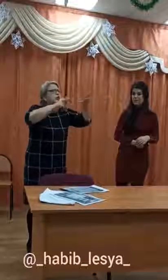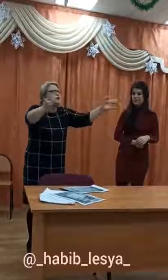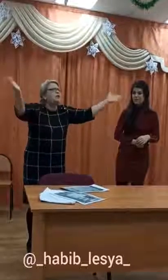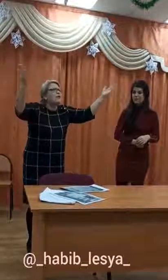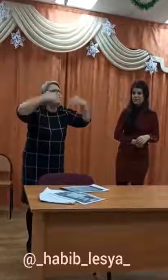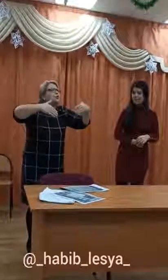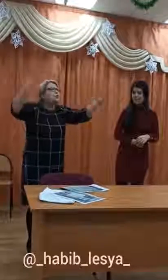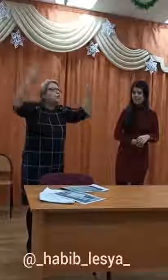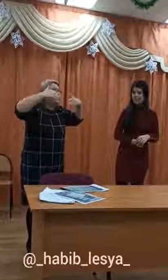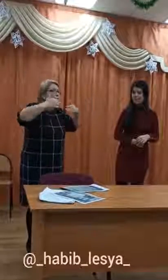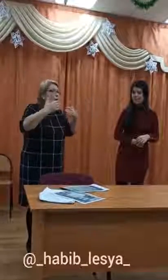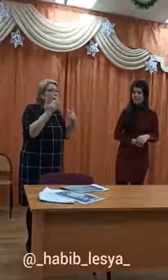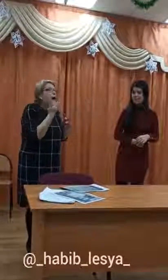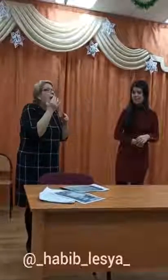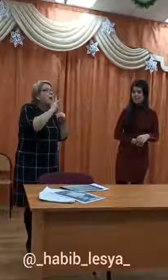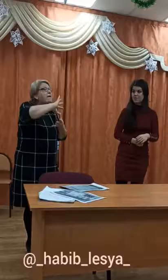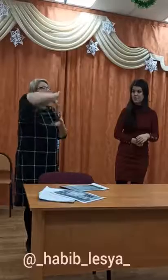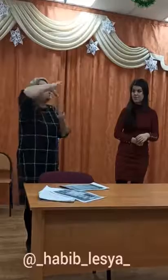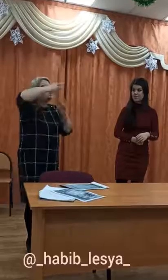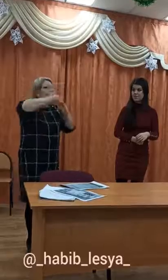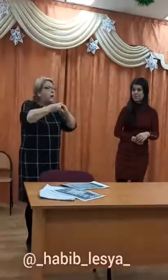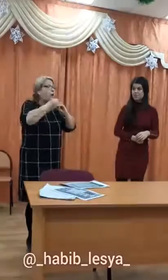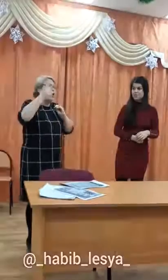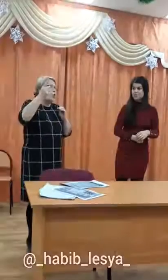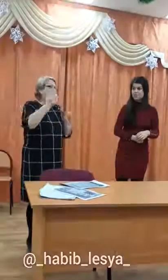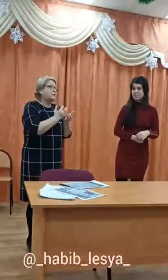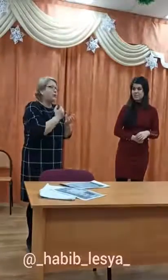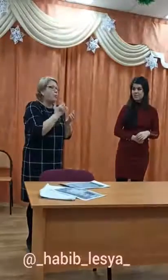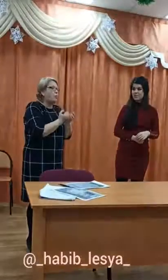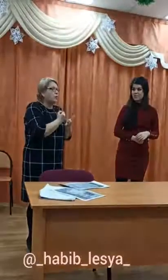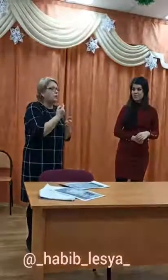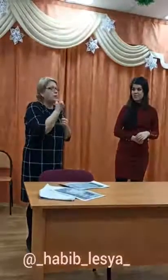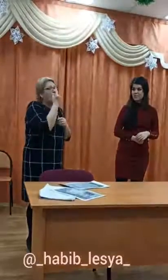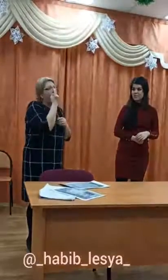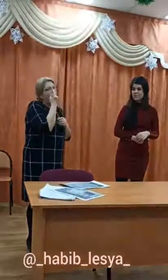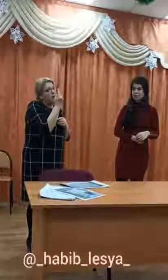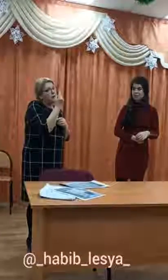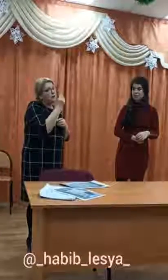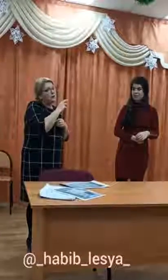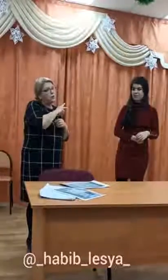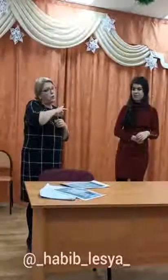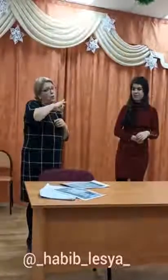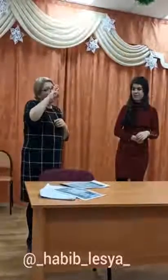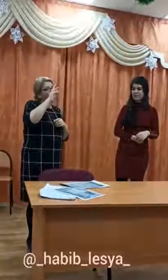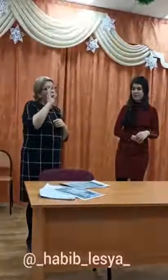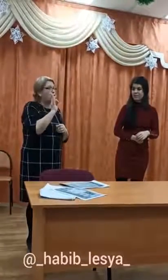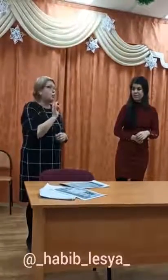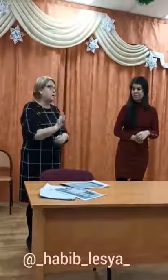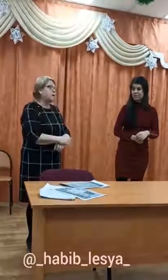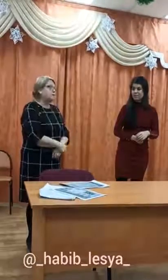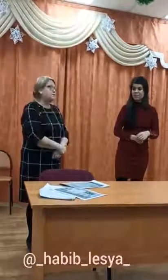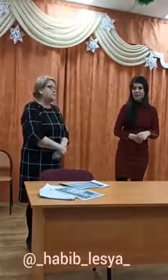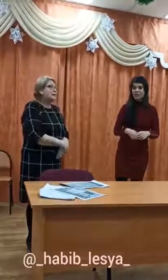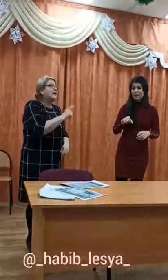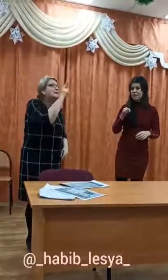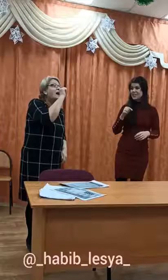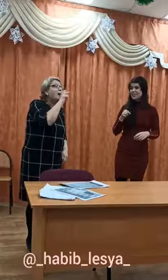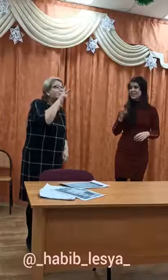ездит, зовет. И в итоге он заработал 1 миллион рублей. Сказал,